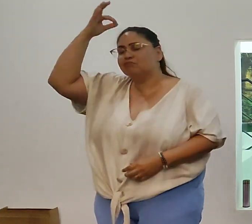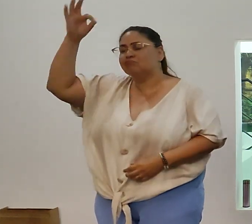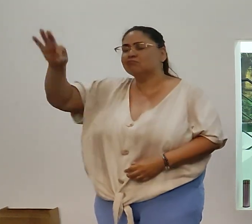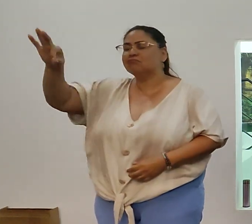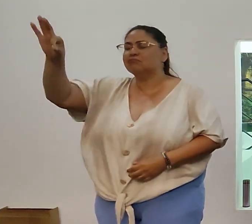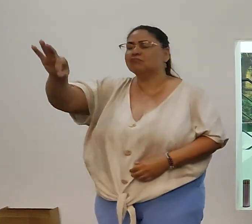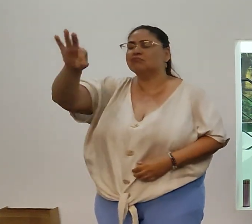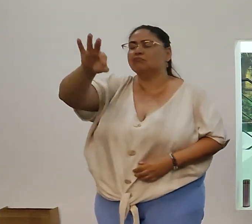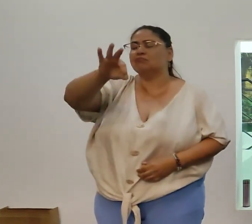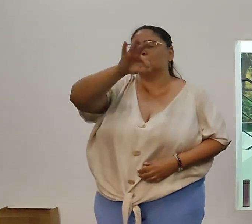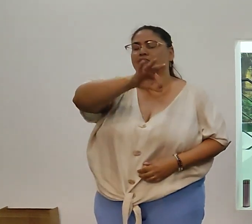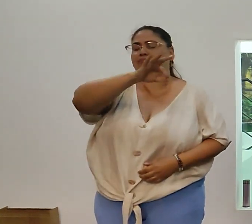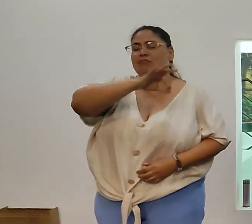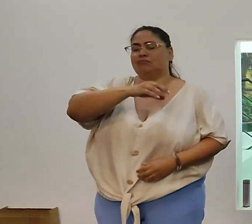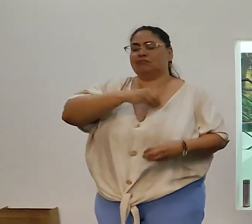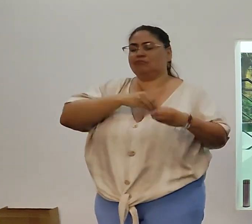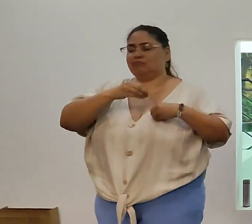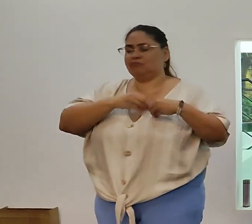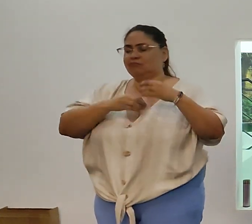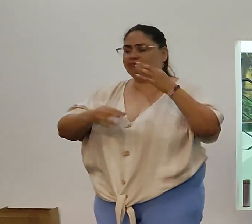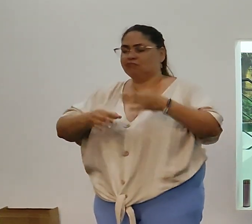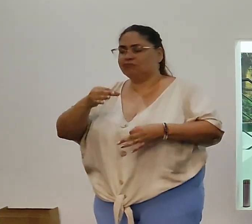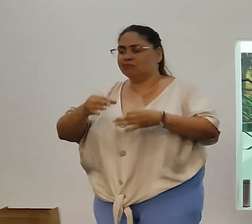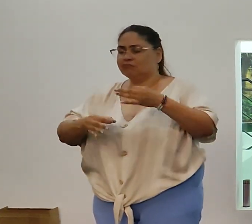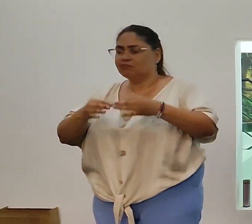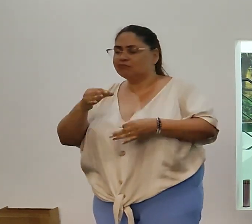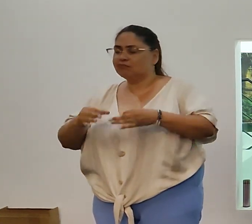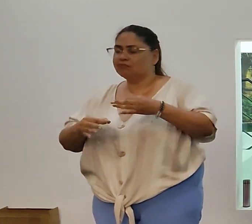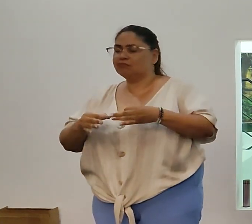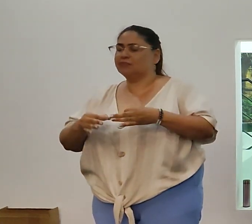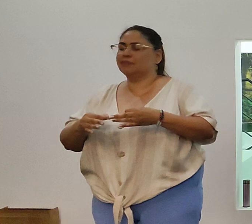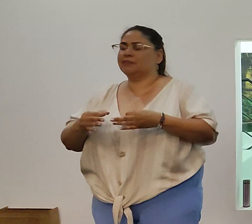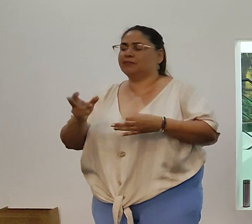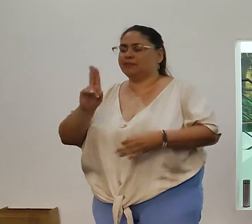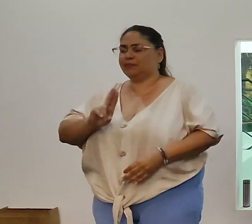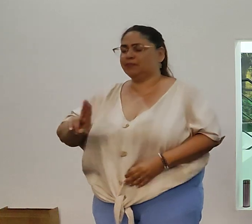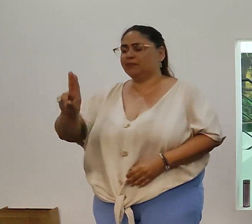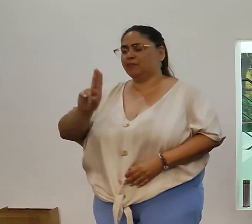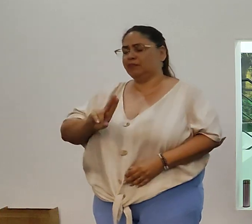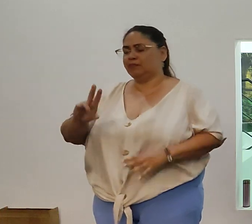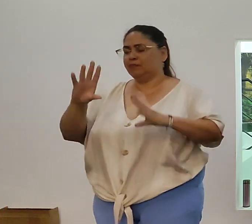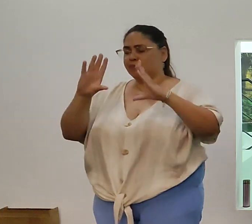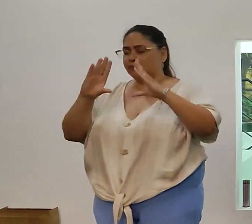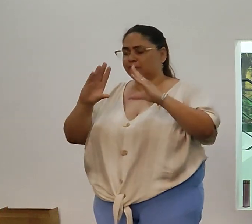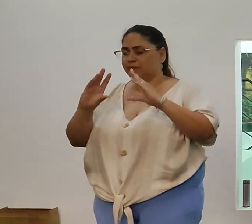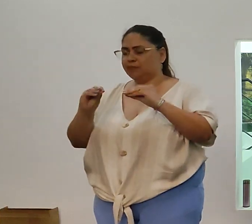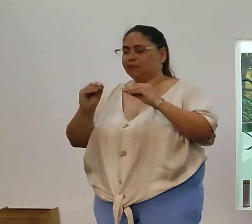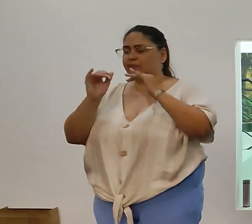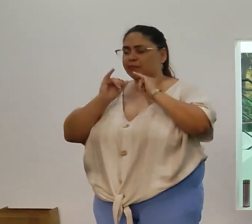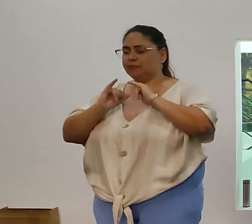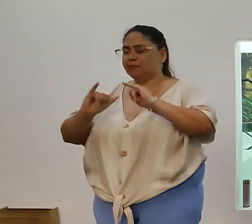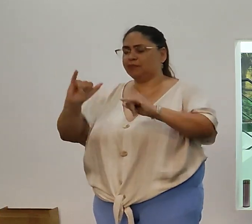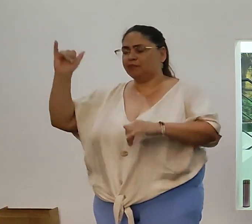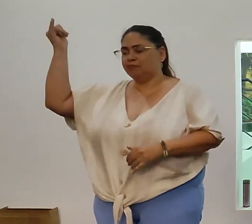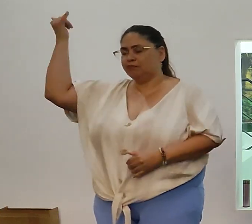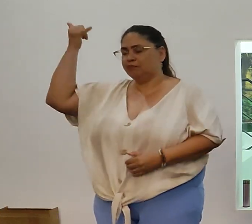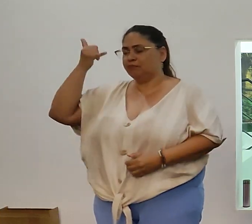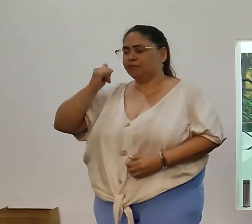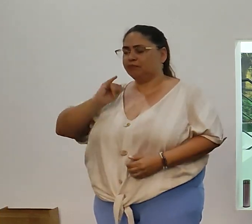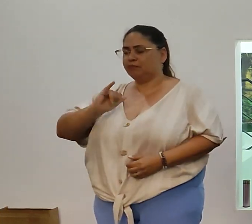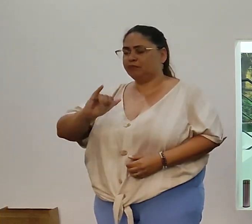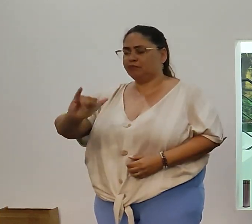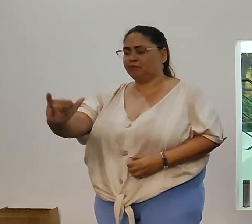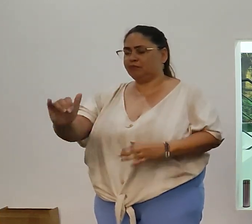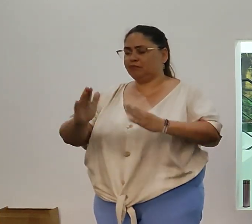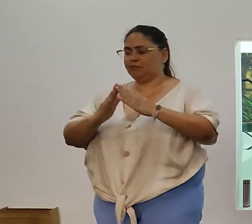transforma e nos convence do pecado, da justiça e do juízo. Então que o Senhor me use essa noite tão somente para dizer aquilo que o Senhor quer que seja dito para a